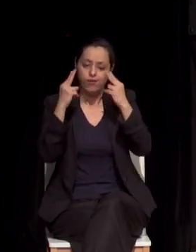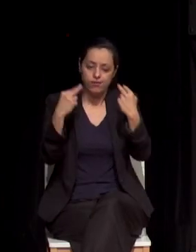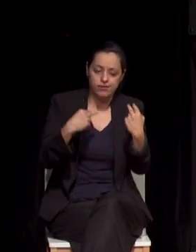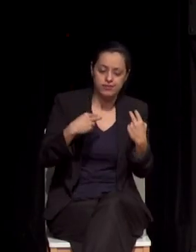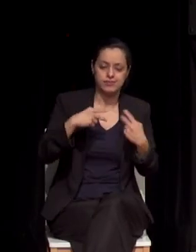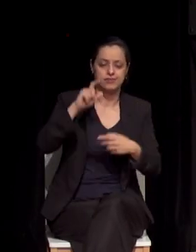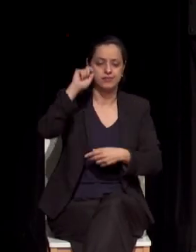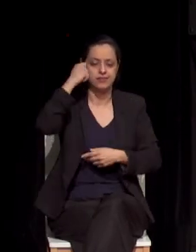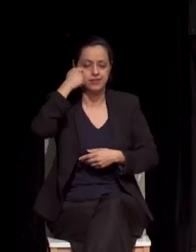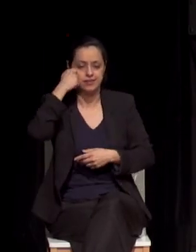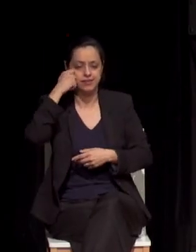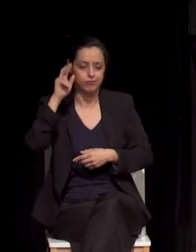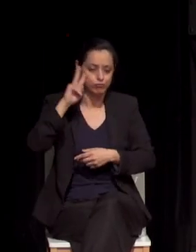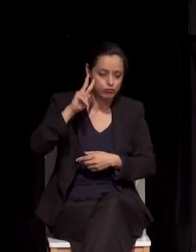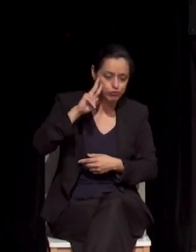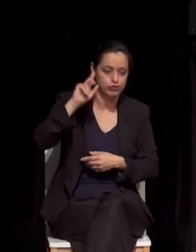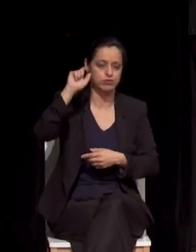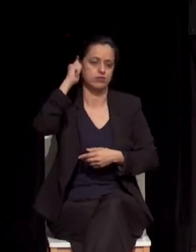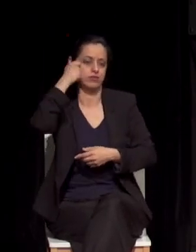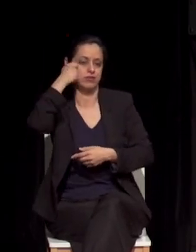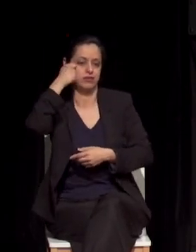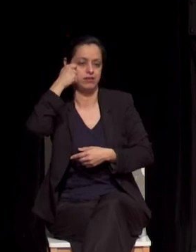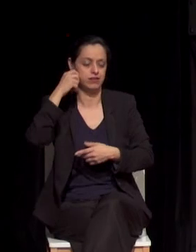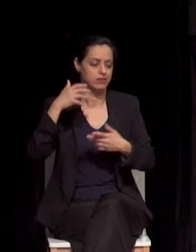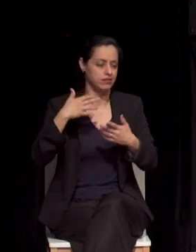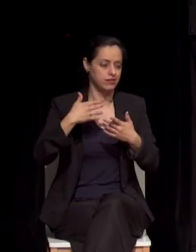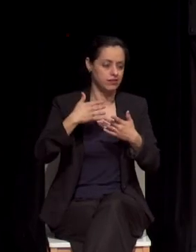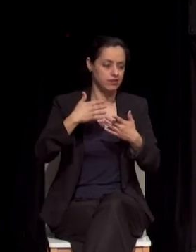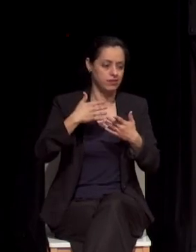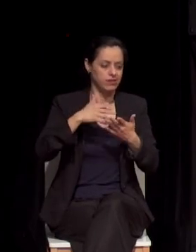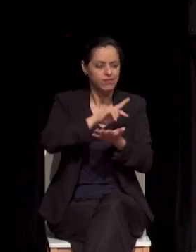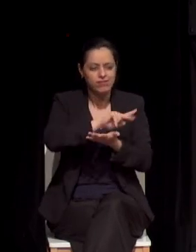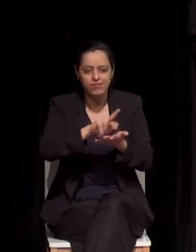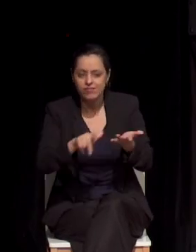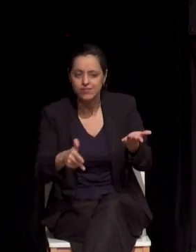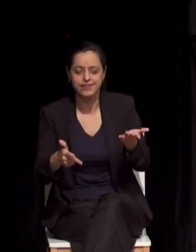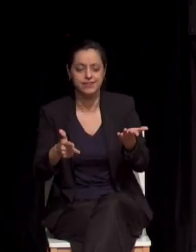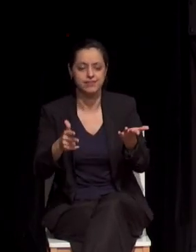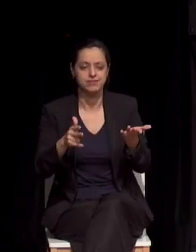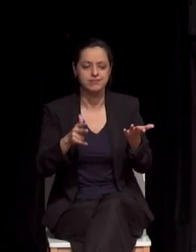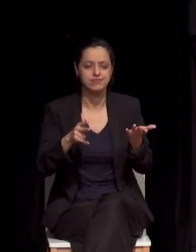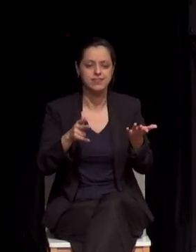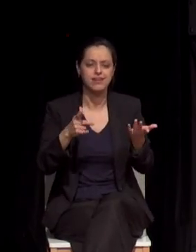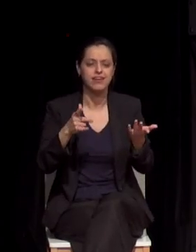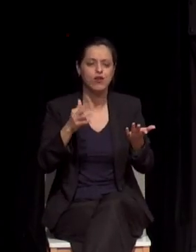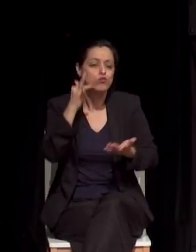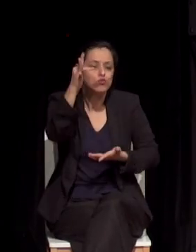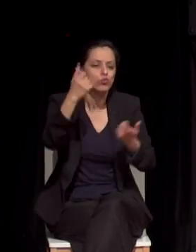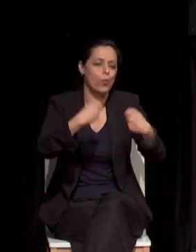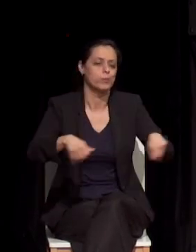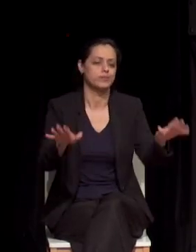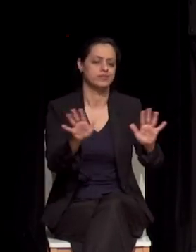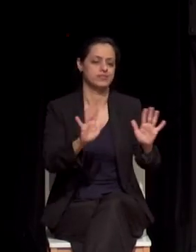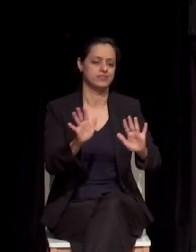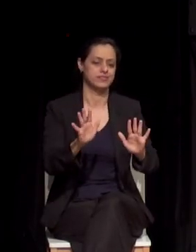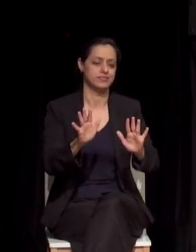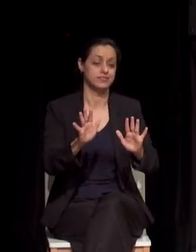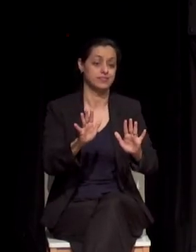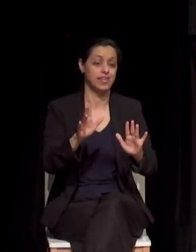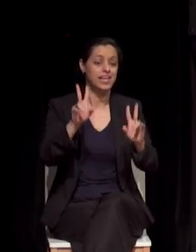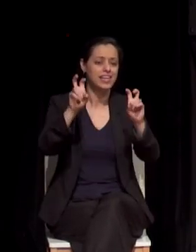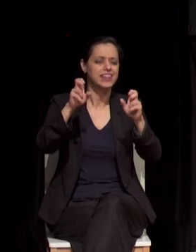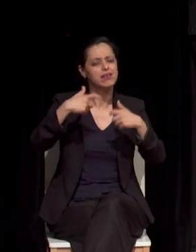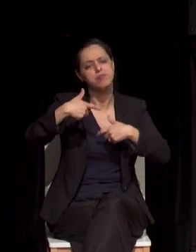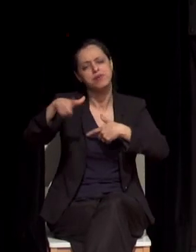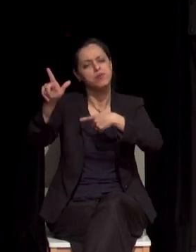reconhecido, de ter sua história reconhecida, sua história vista e trabalhada nas salas de aula, mas sim